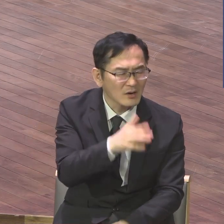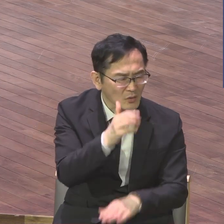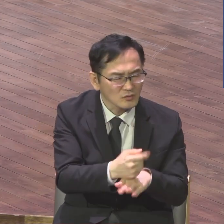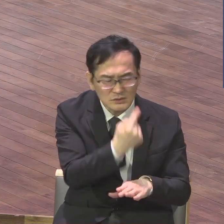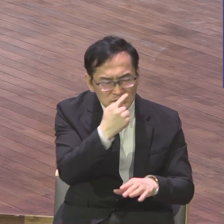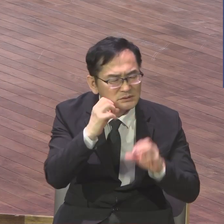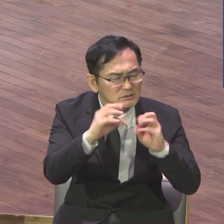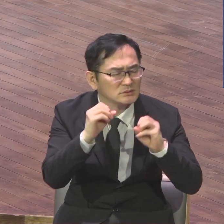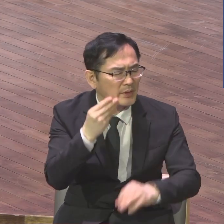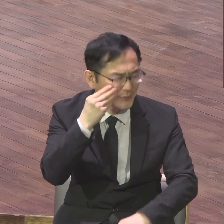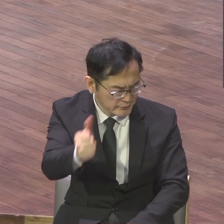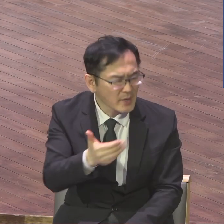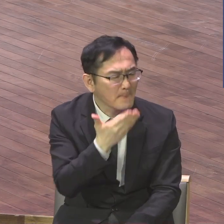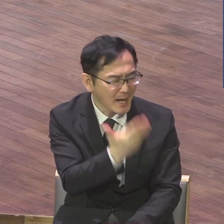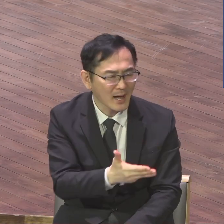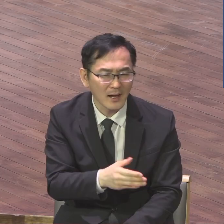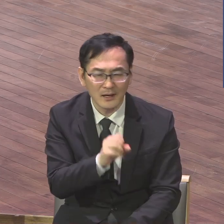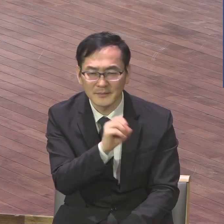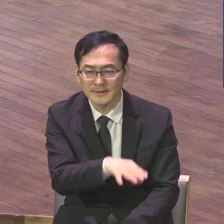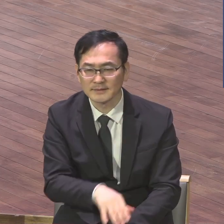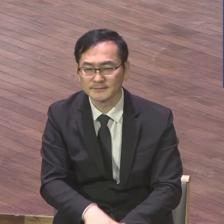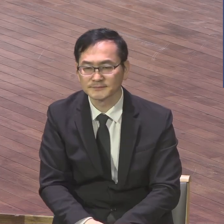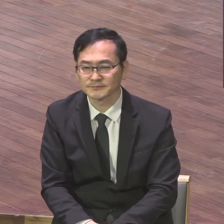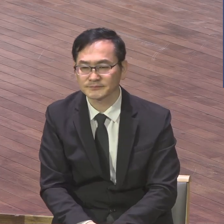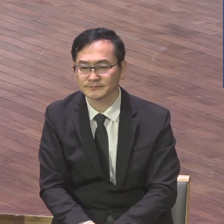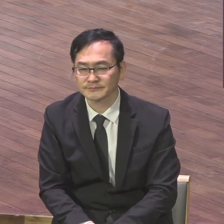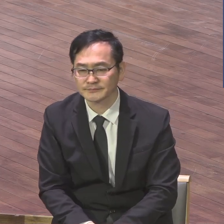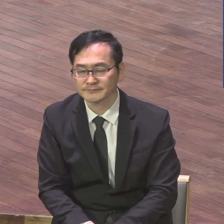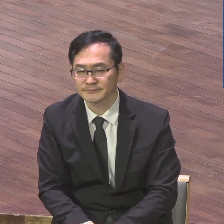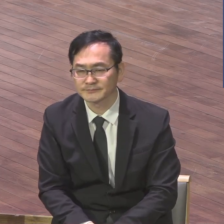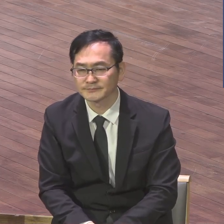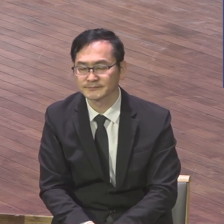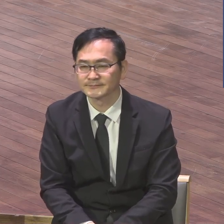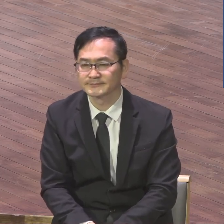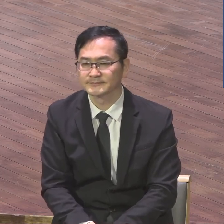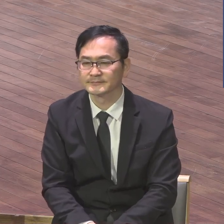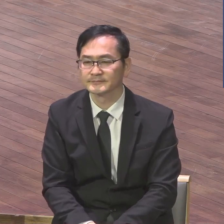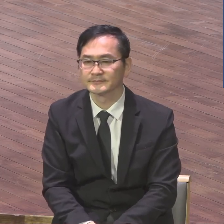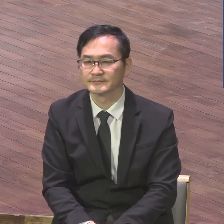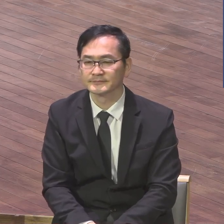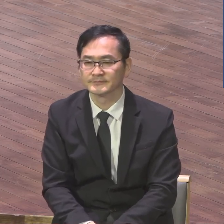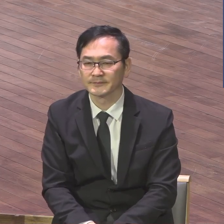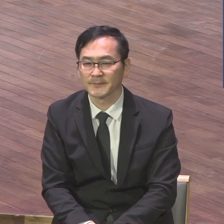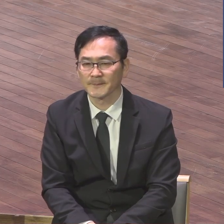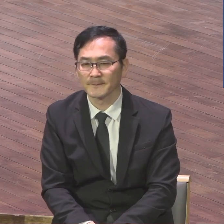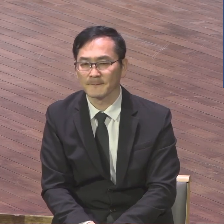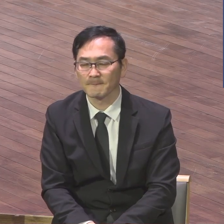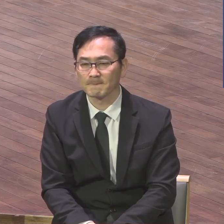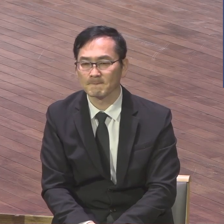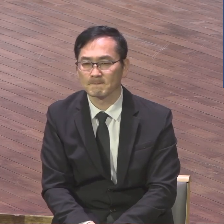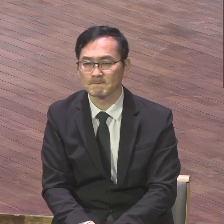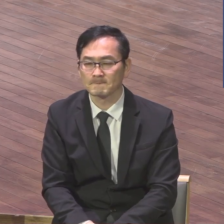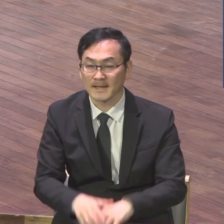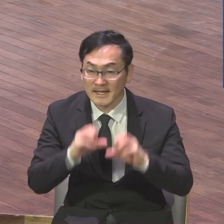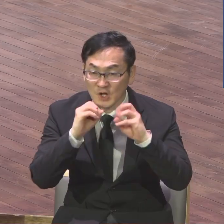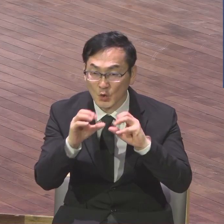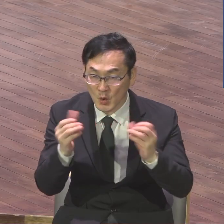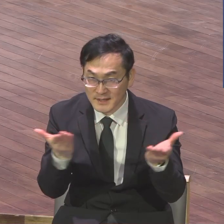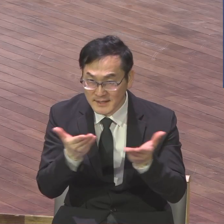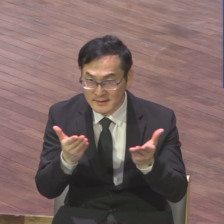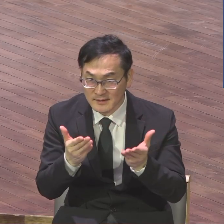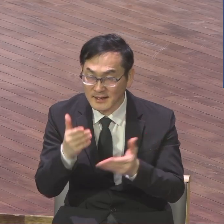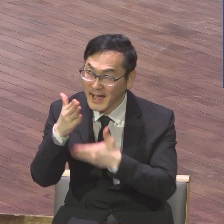있다. 아멘. 신앙생활을 하는 것은, 주의 일을 하는 것은, 사역을 하는 것은 내 힘, 내 능력, 내